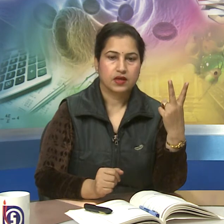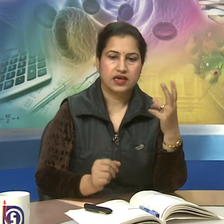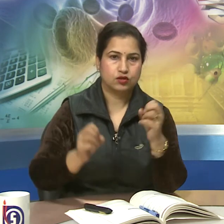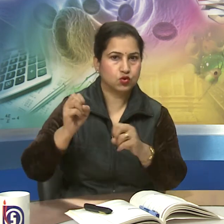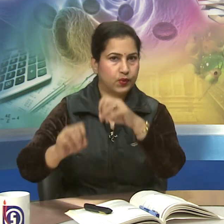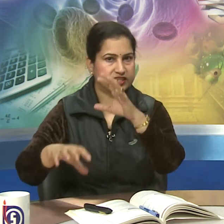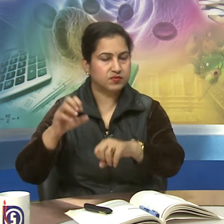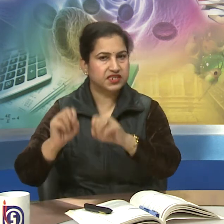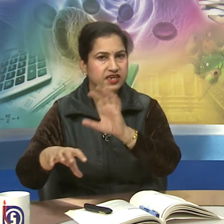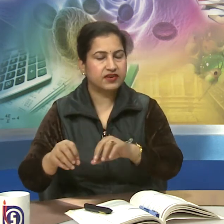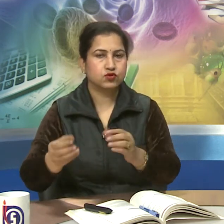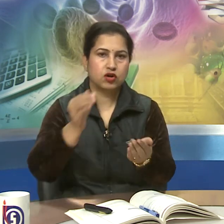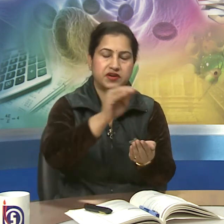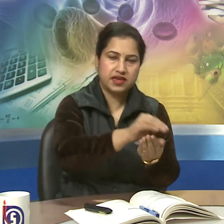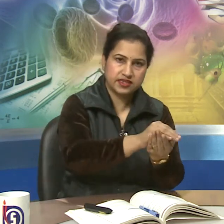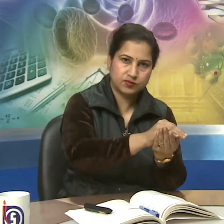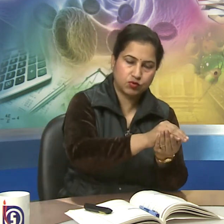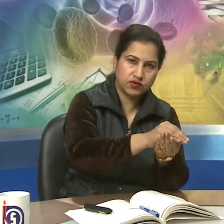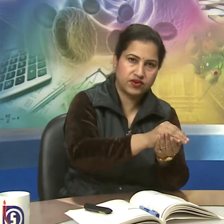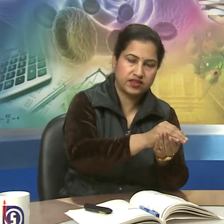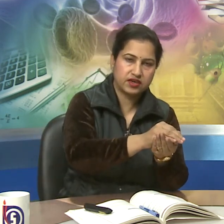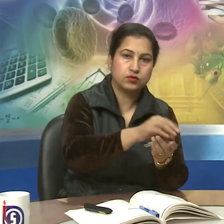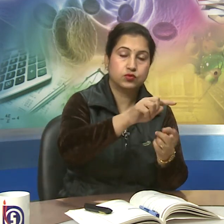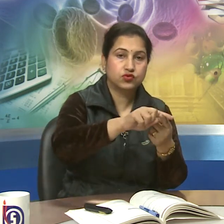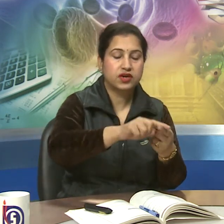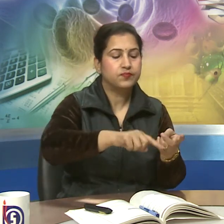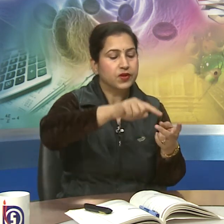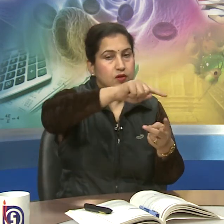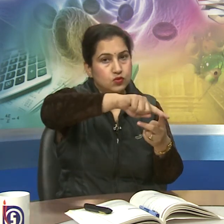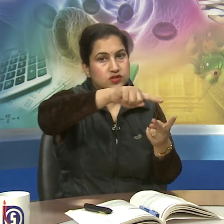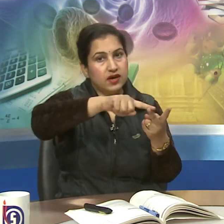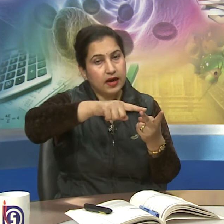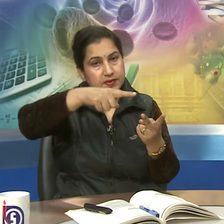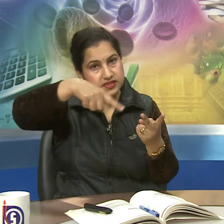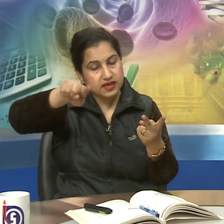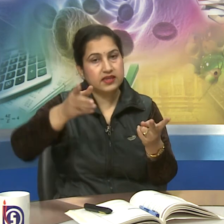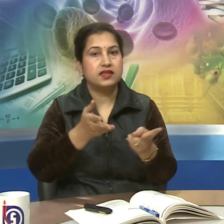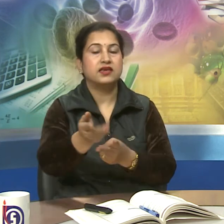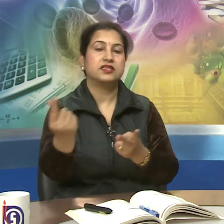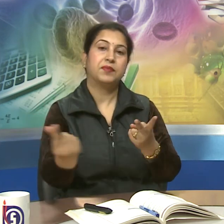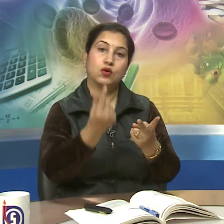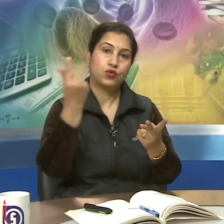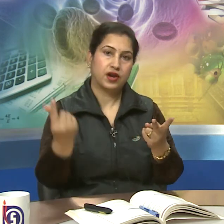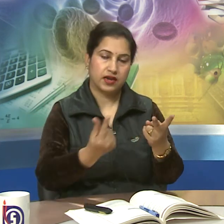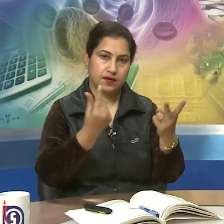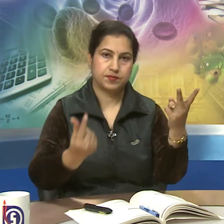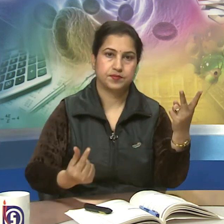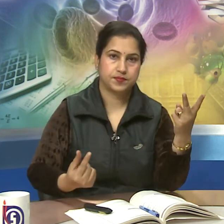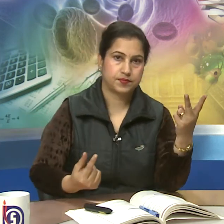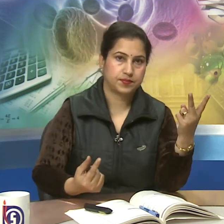124 मटीरियल है उसको हमें ठीक है रिस्पोंस ऑफ कर दिया दूसरा उसका हमने सही तरीके से प्रयोग कर लिया